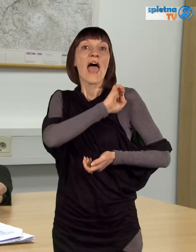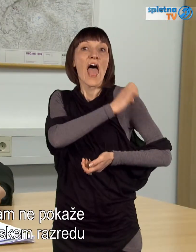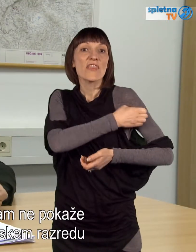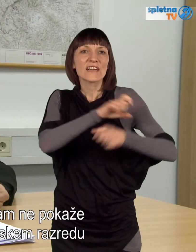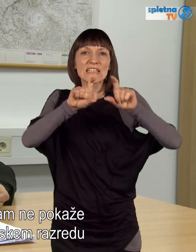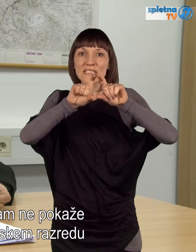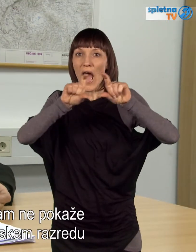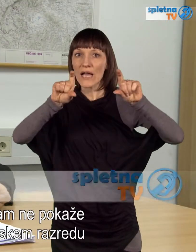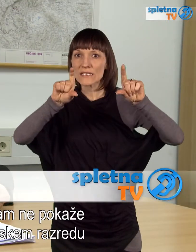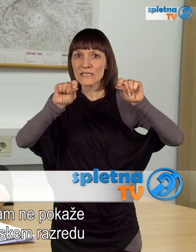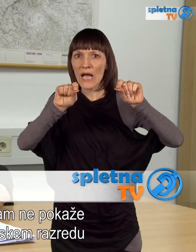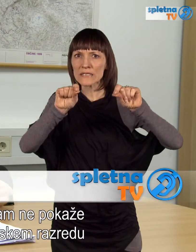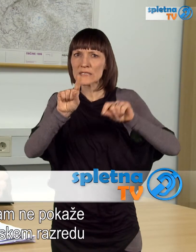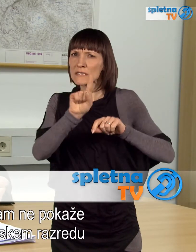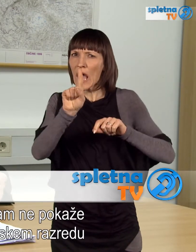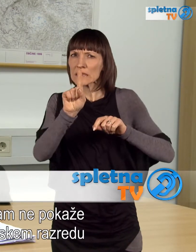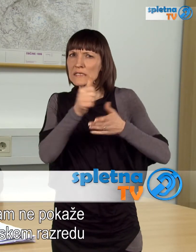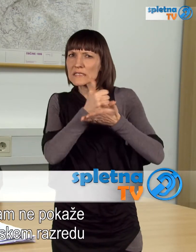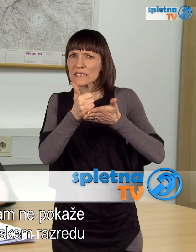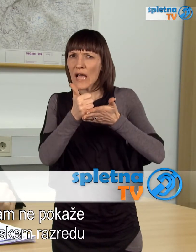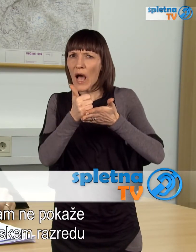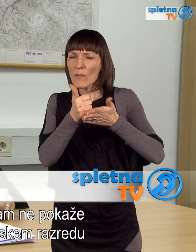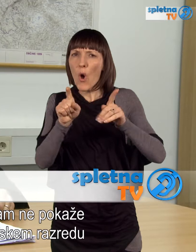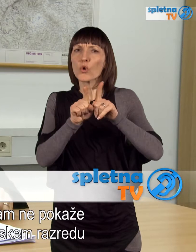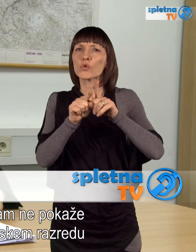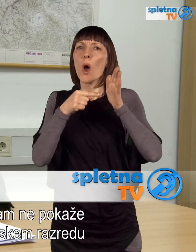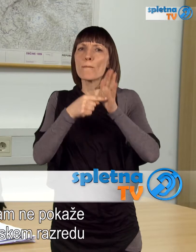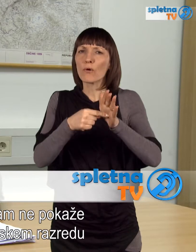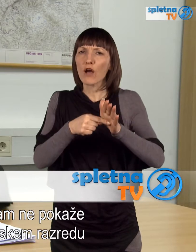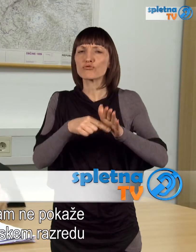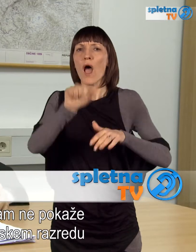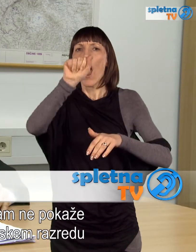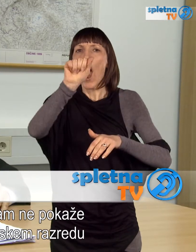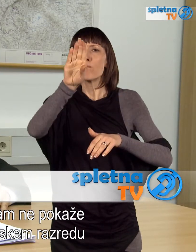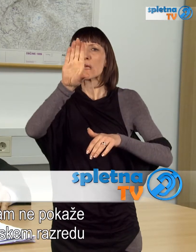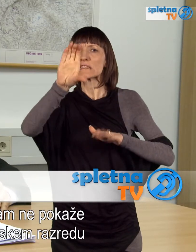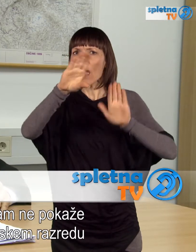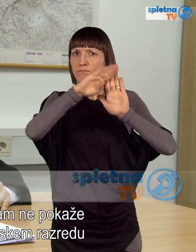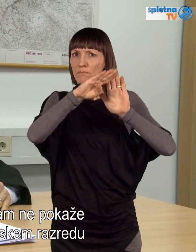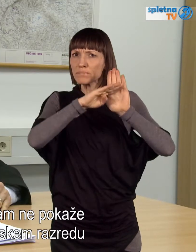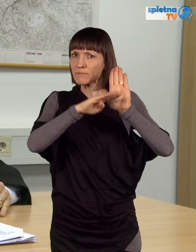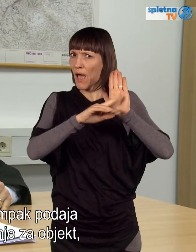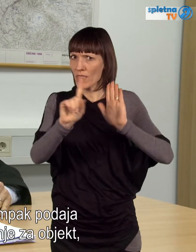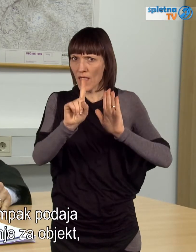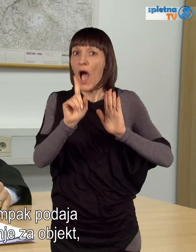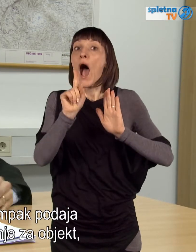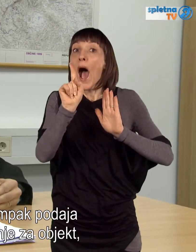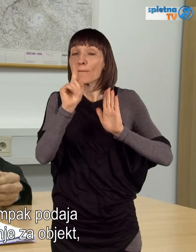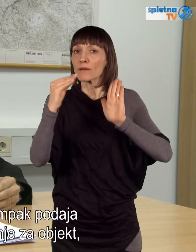Energetska izkaznica ni samo, da nam pokaže, ste v razredu A, B, C, to, kar sem že prej rekel, ampak vam podaja